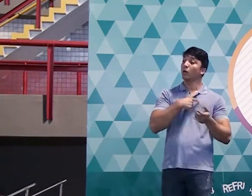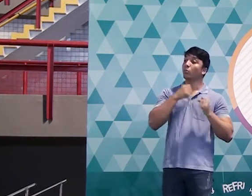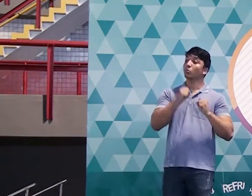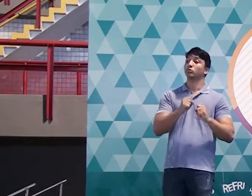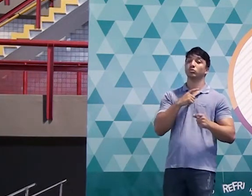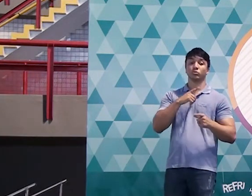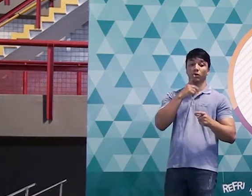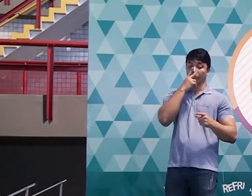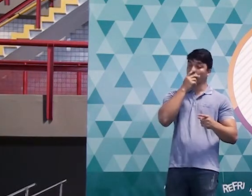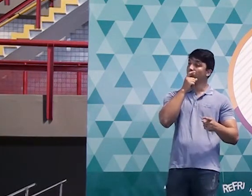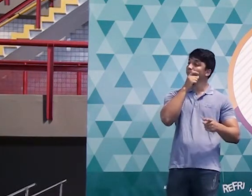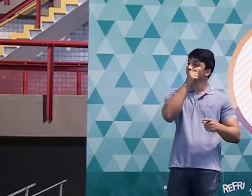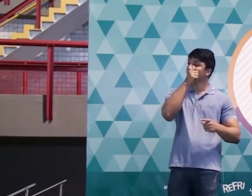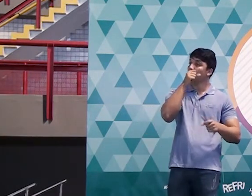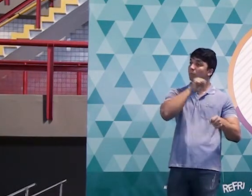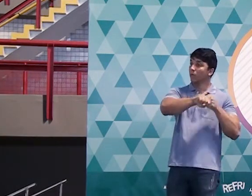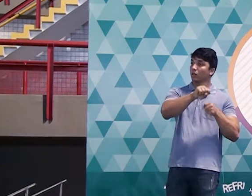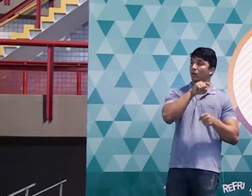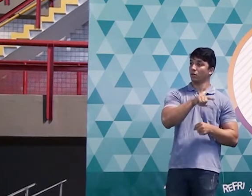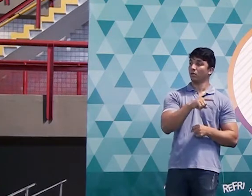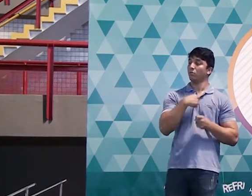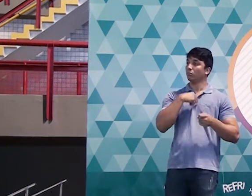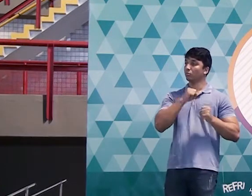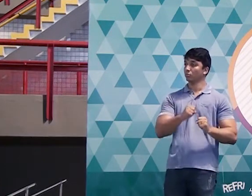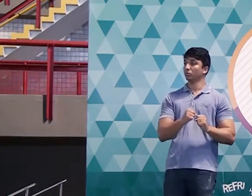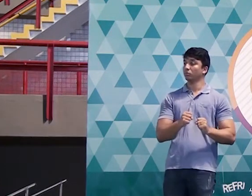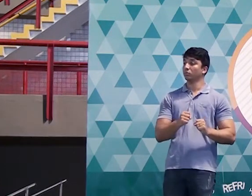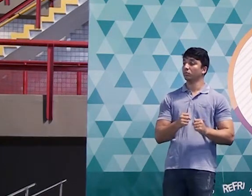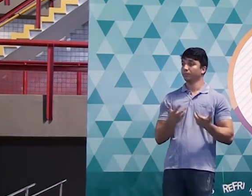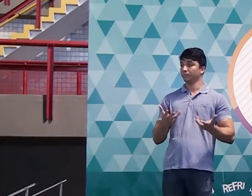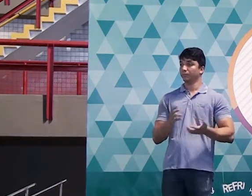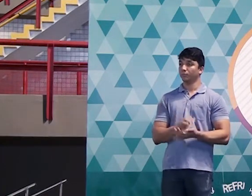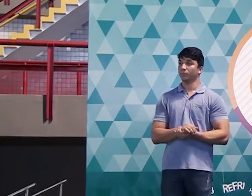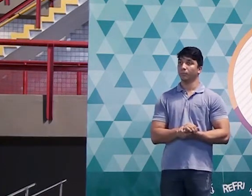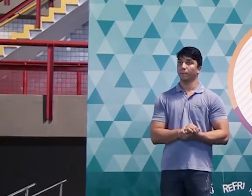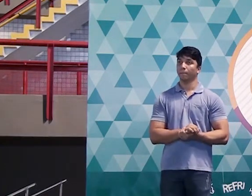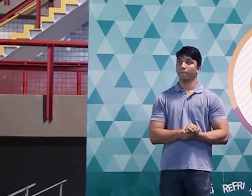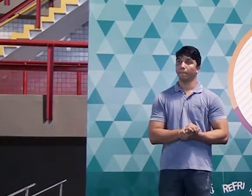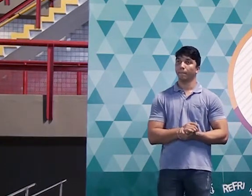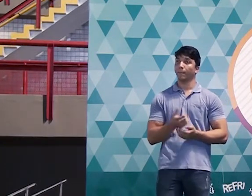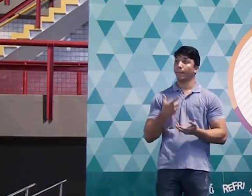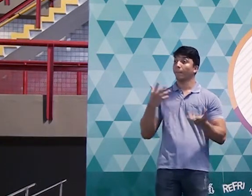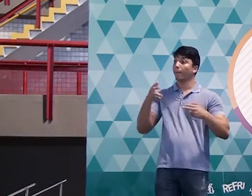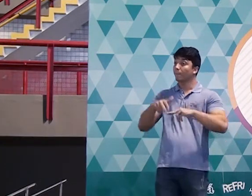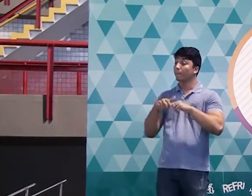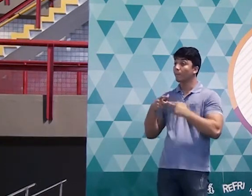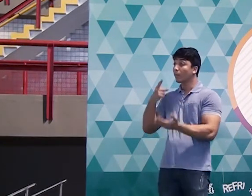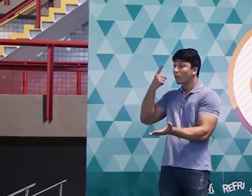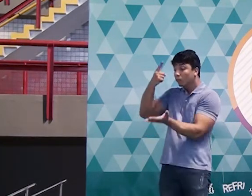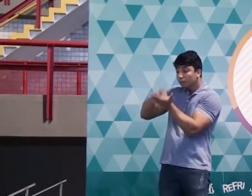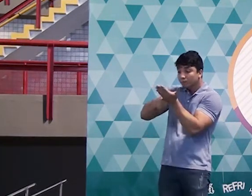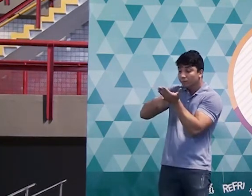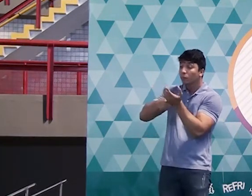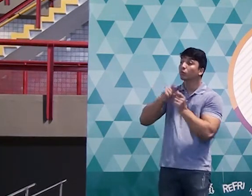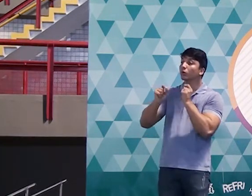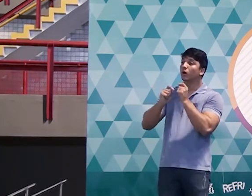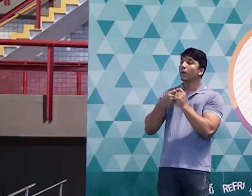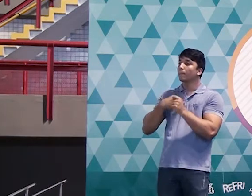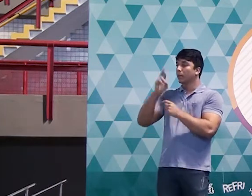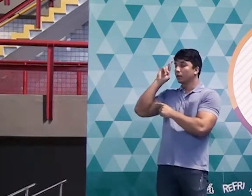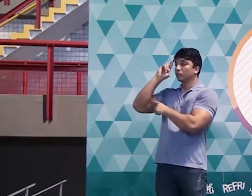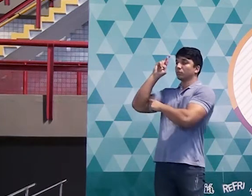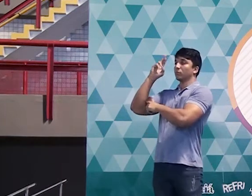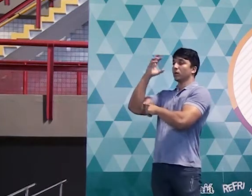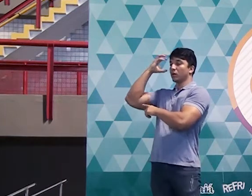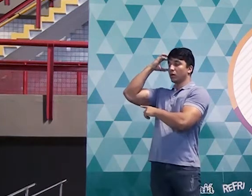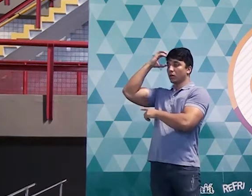de morte sobre ele, ok? Então a gente vai fazer um acordo entre nobres, chamado